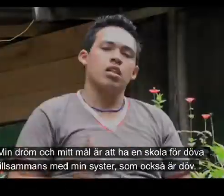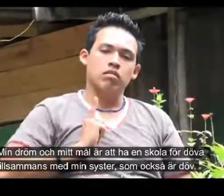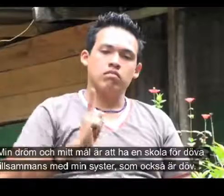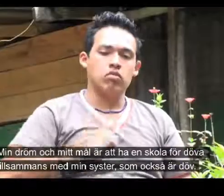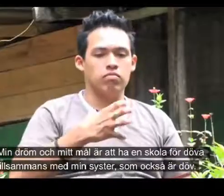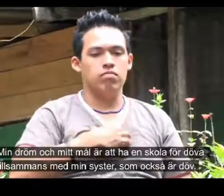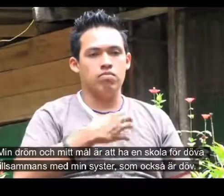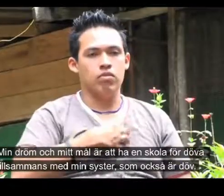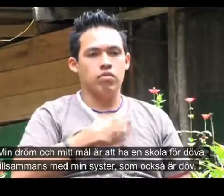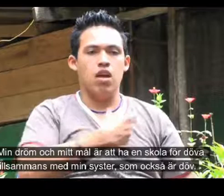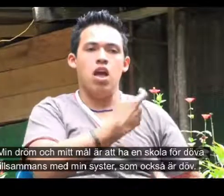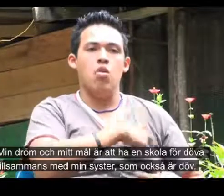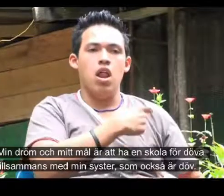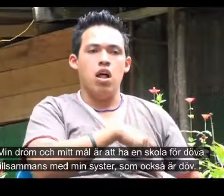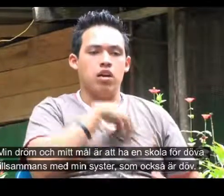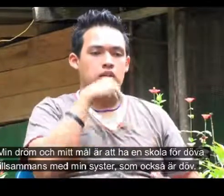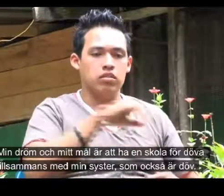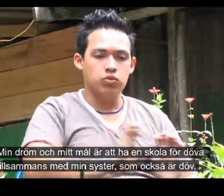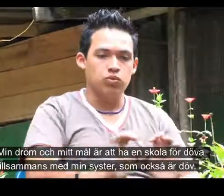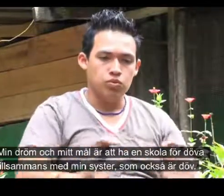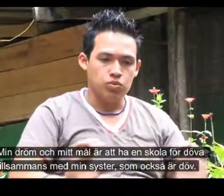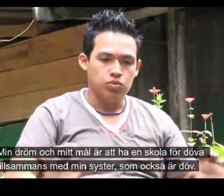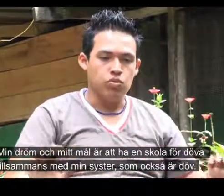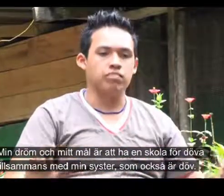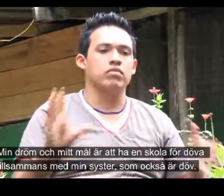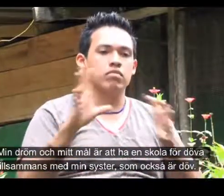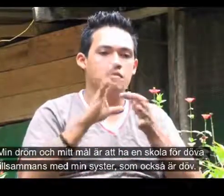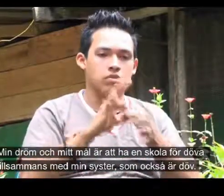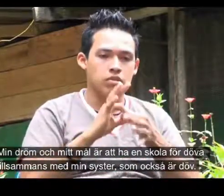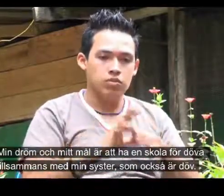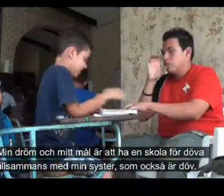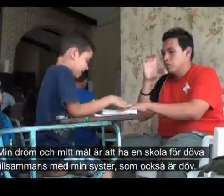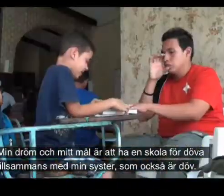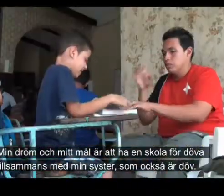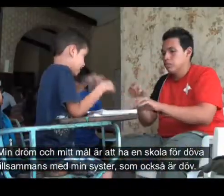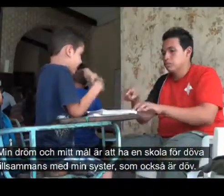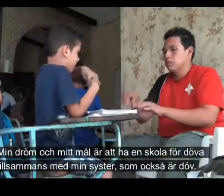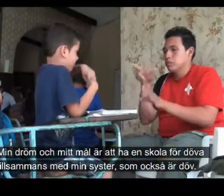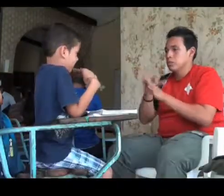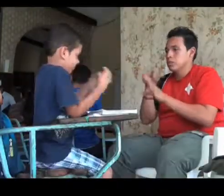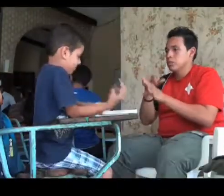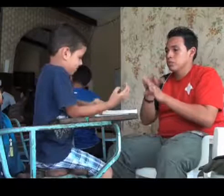Mi sueño y mis metas es tener una escuela para sordos, en conjunto con mi hermana, que también